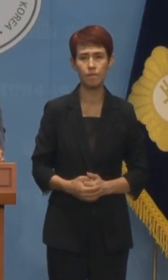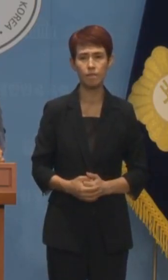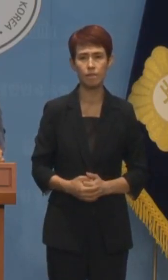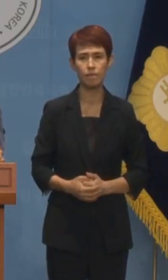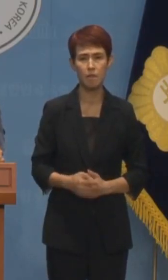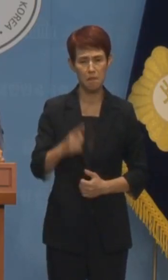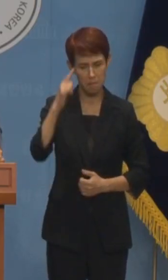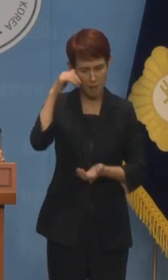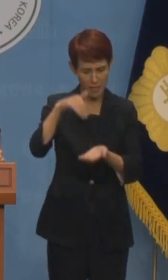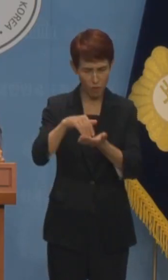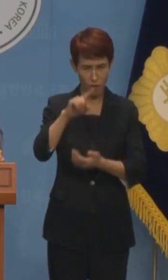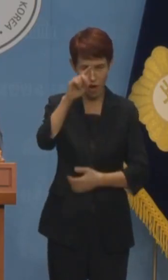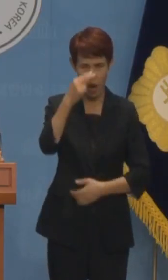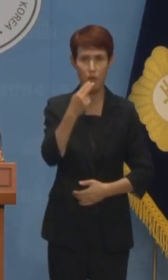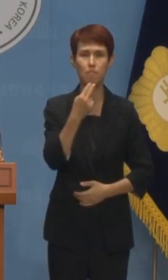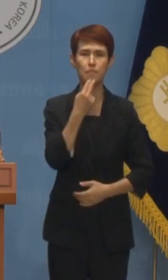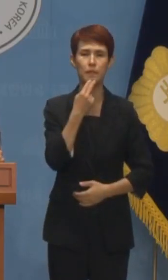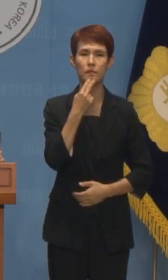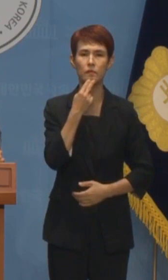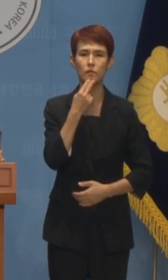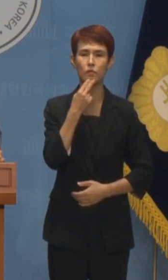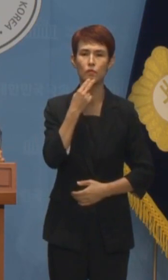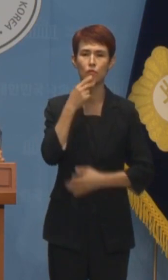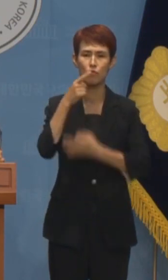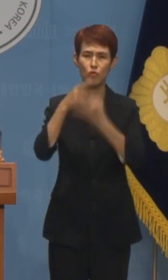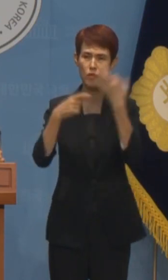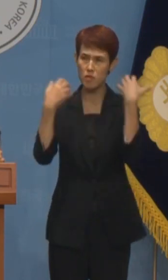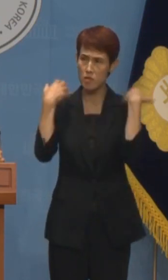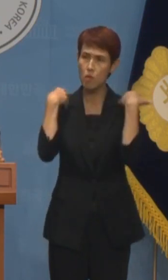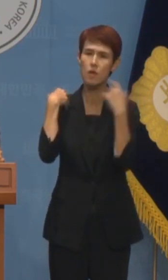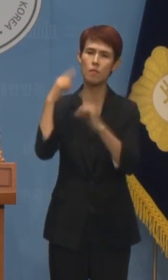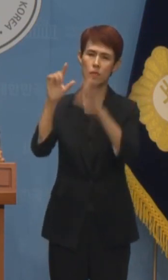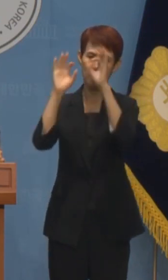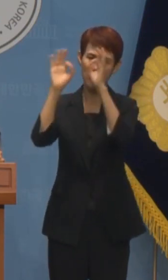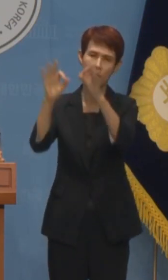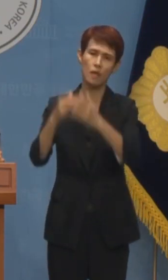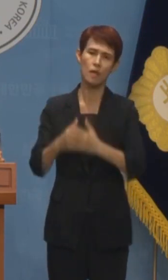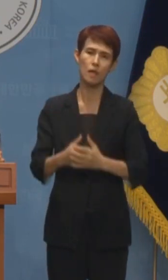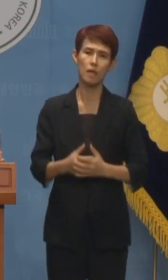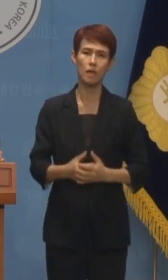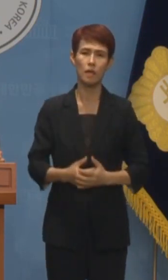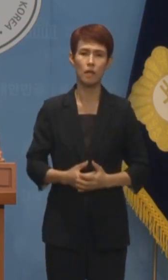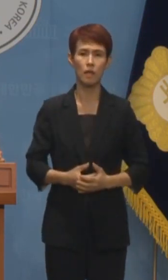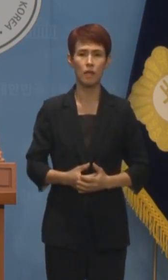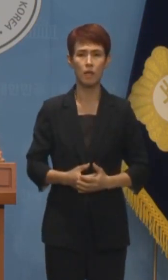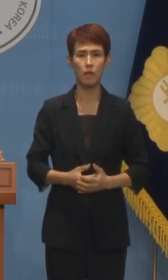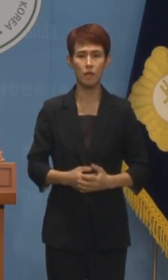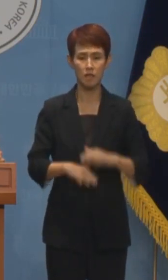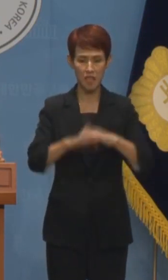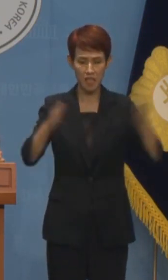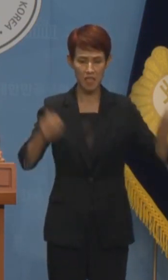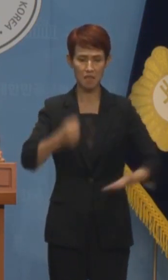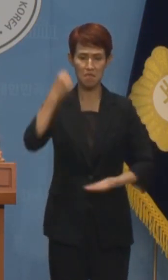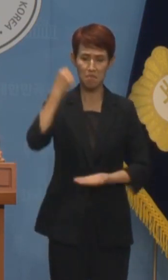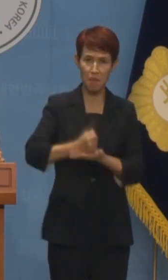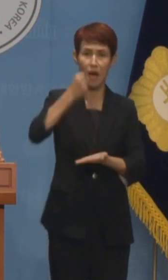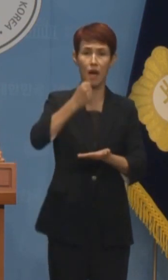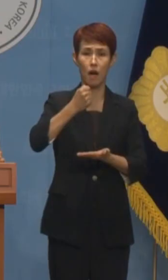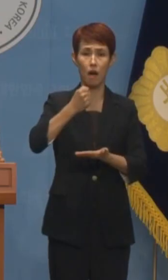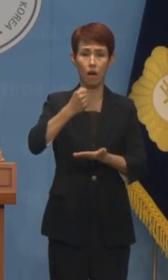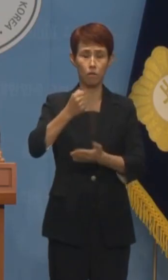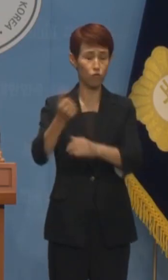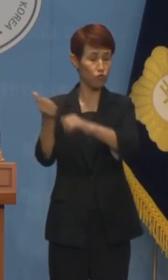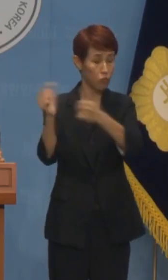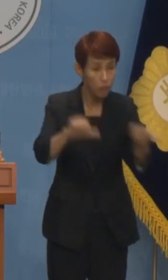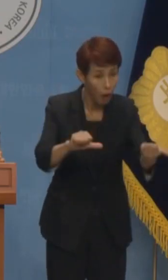아무런 반성 없는 잔인한 윤석열 정권의 민낯을 보니 그냥 책상을 한번 탁 하고